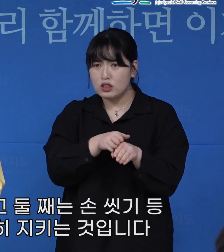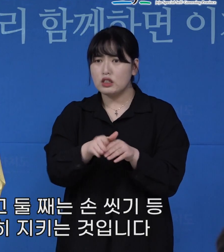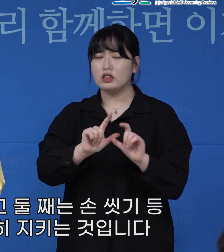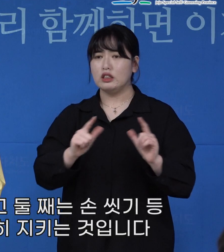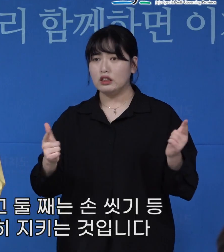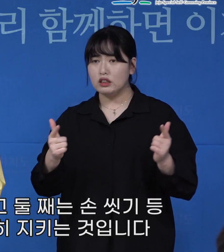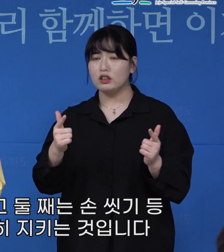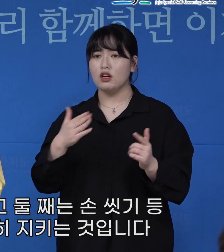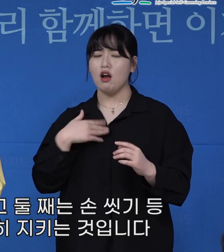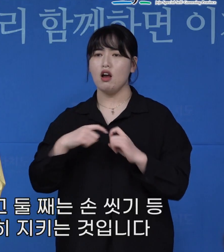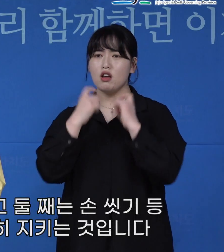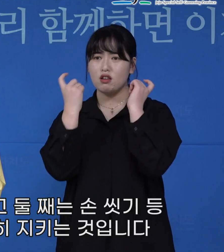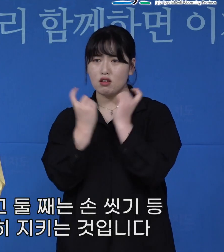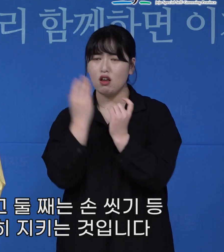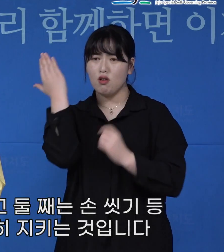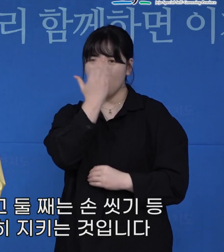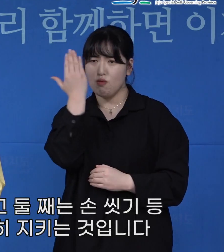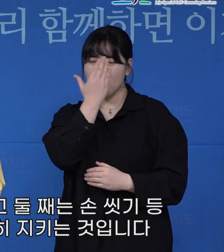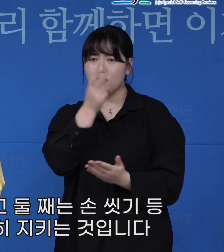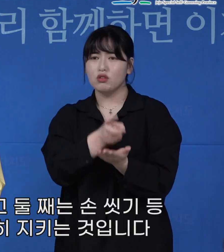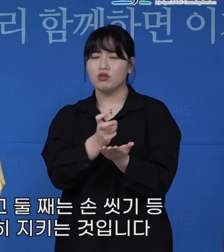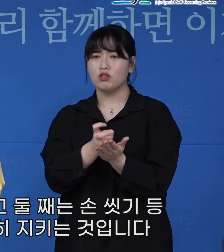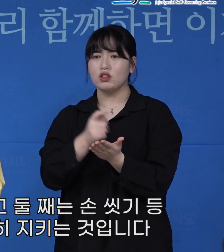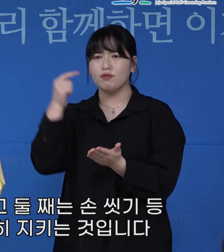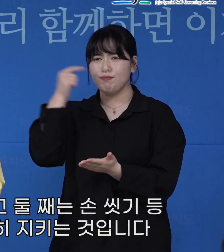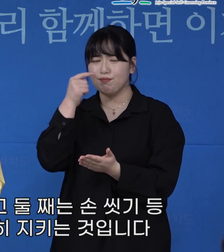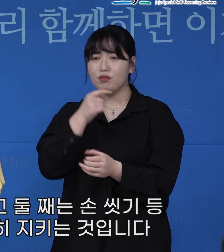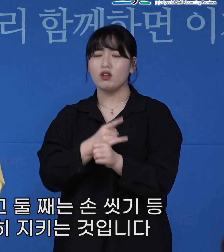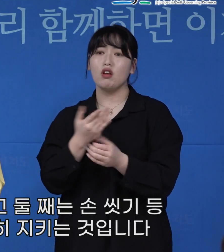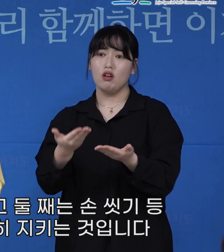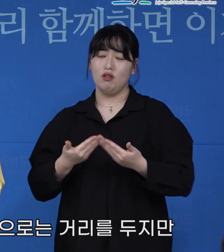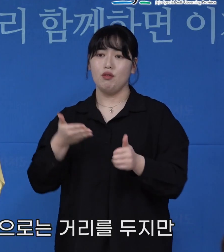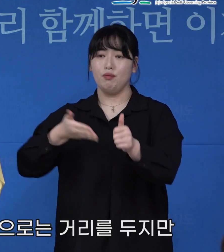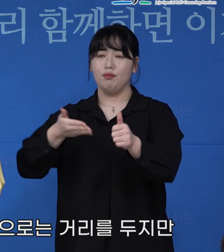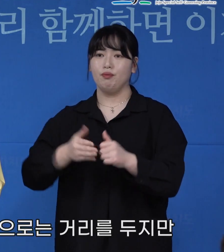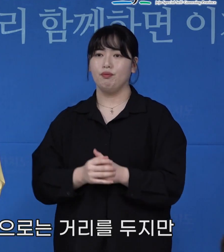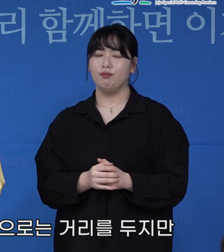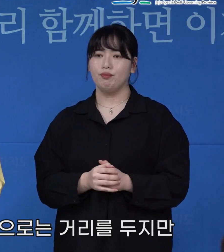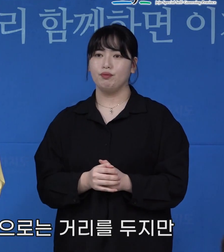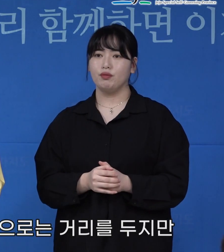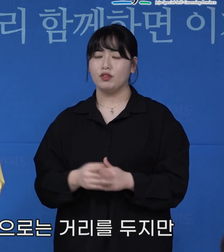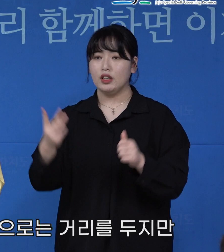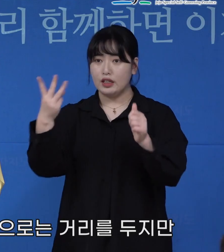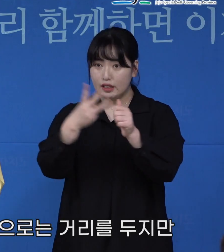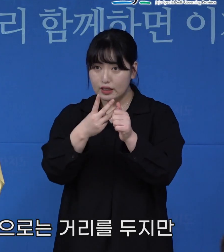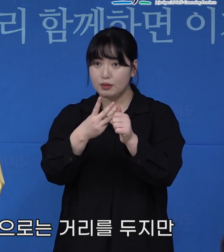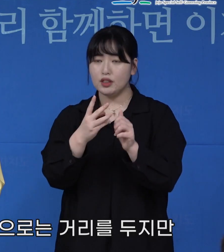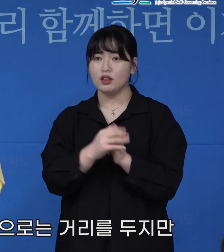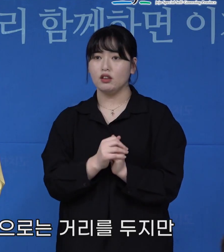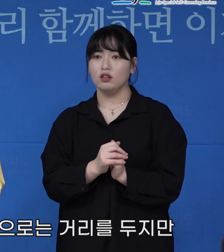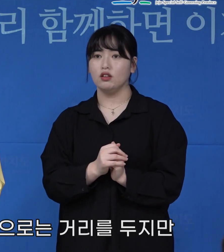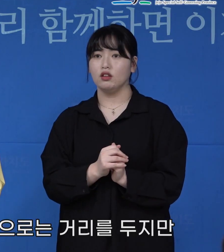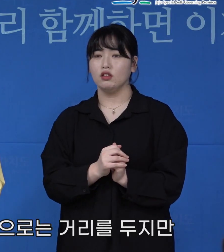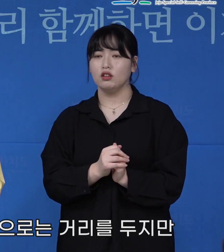등 개인 위생 수칙을 철저히 지키는 것입니다. 그리고 세 번째는